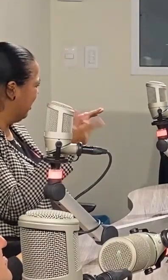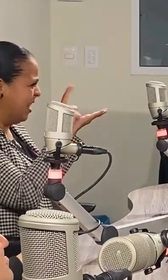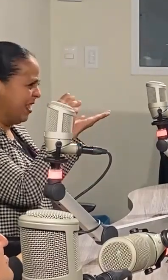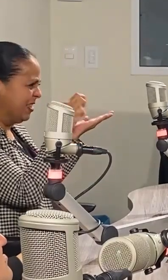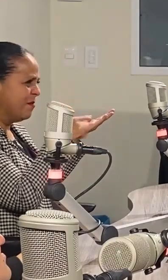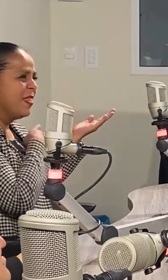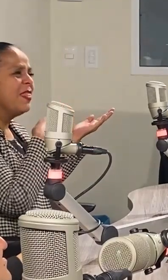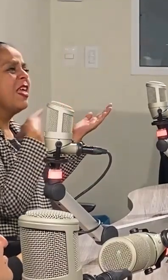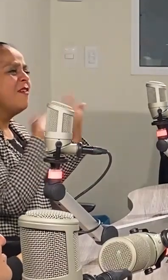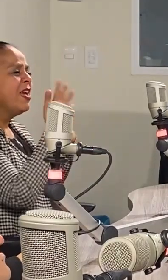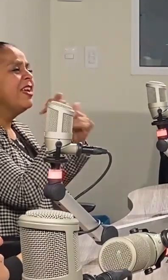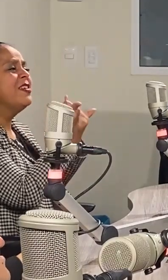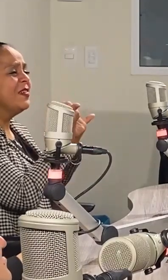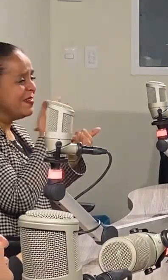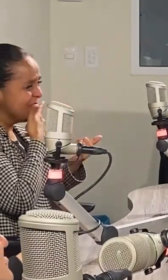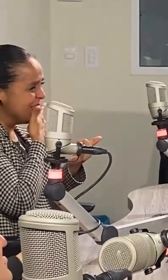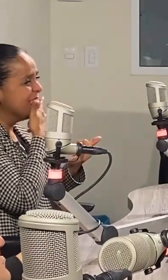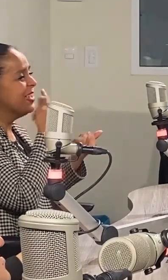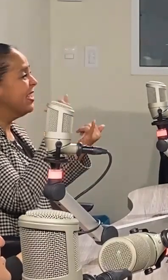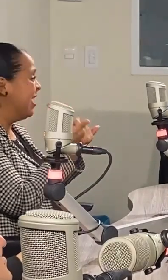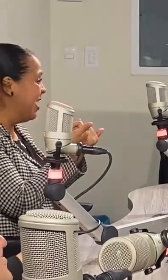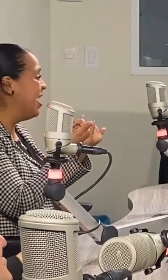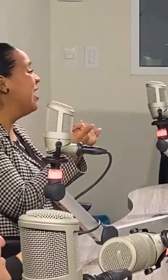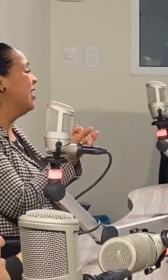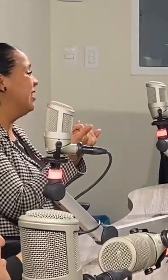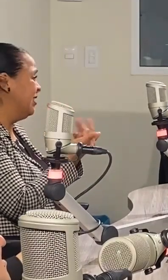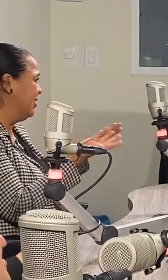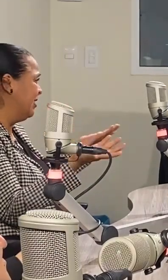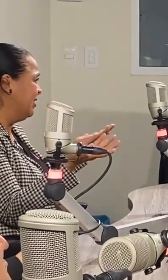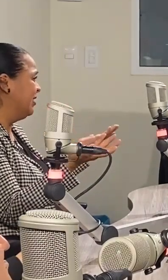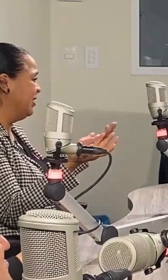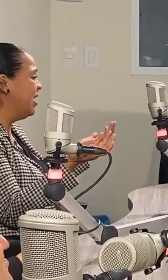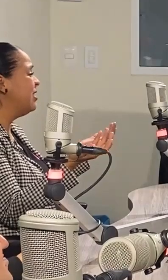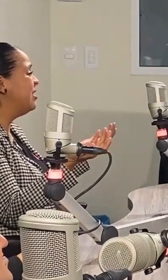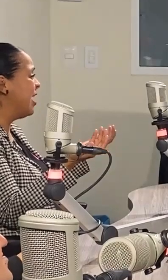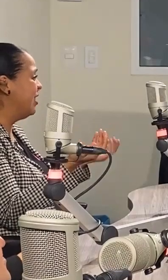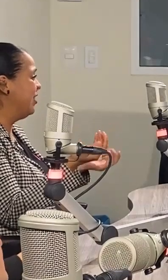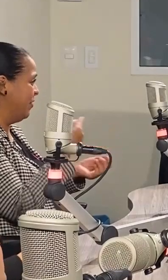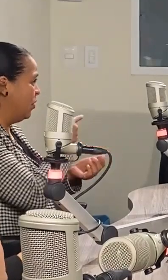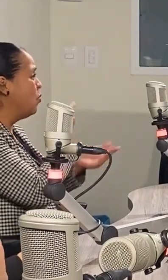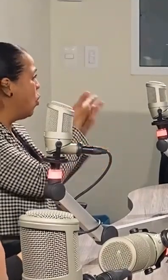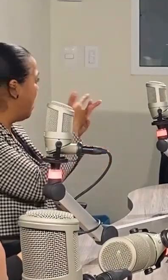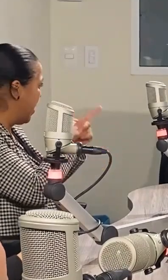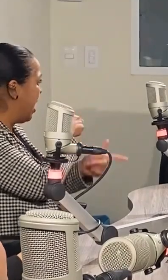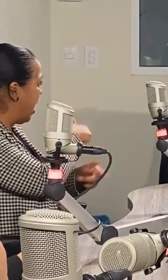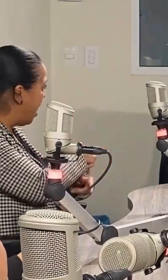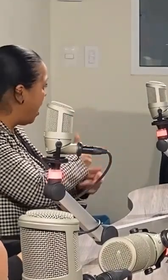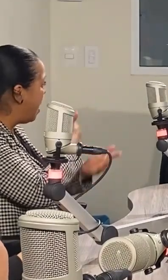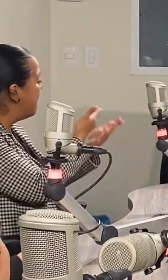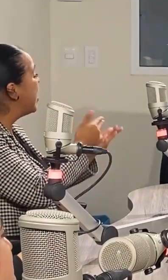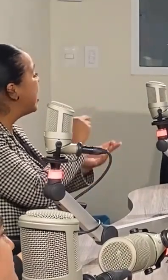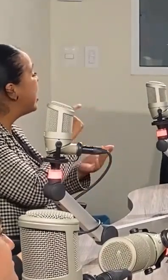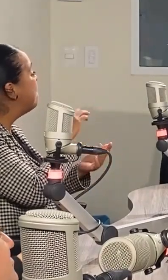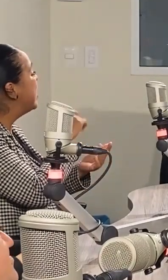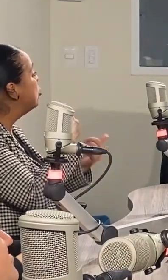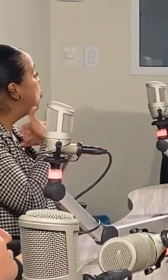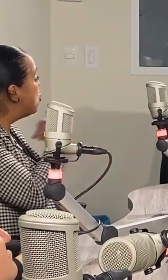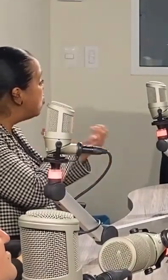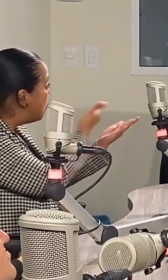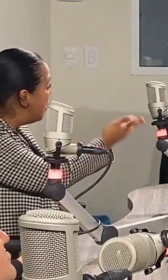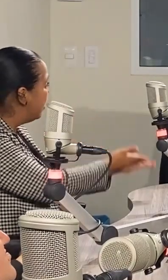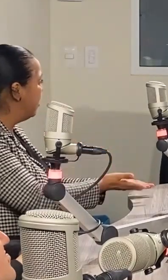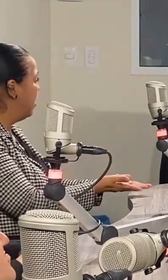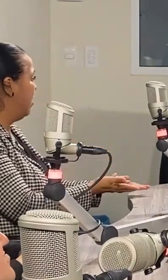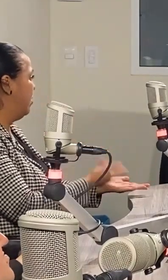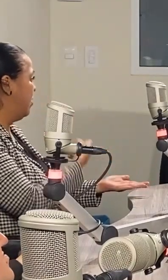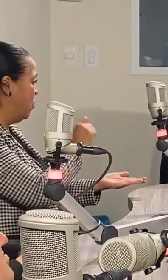darlo como el inglés. Totalmente. Entonces, sí lo deberías de proponer en el Parlamento Juvenil, que se supone que ahí